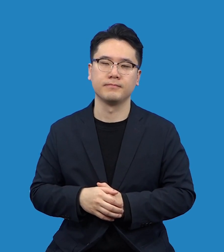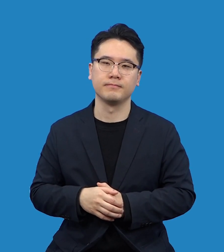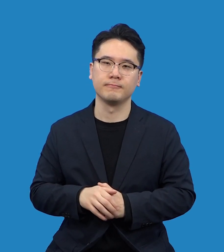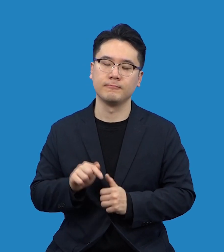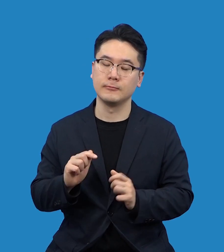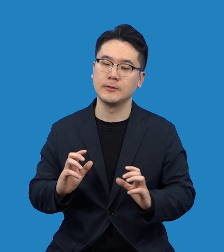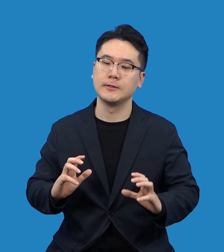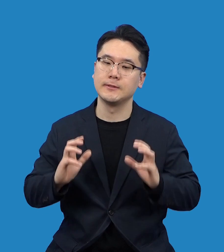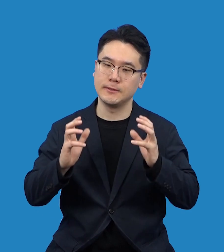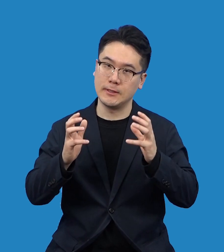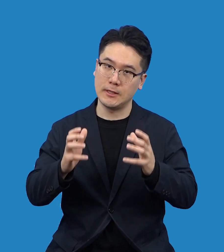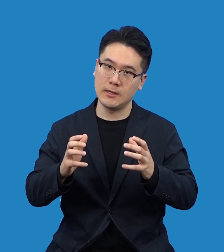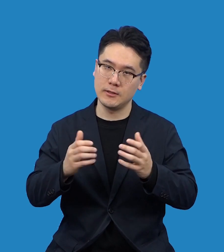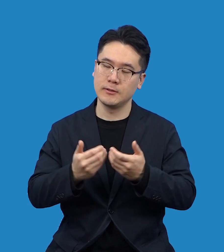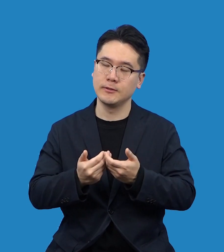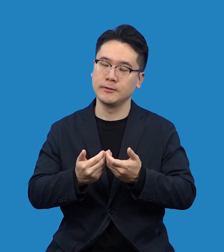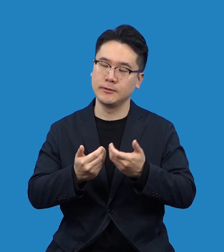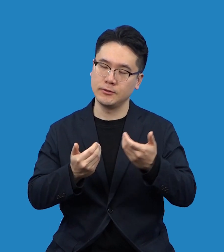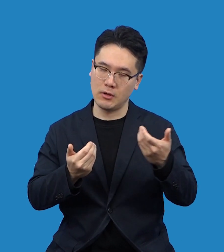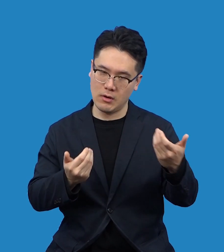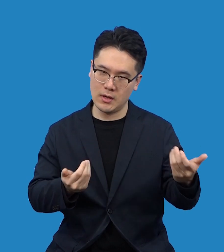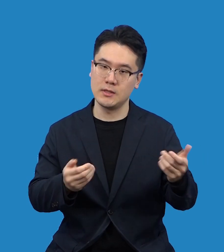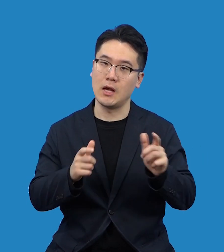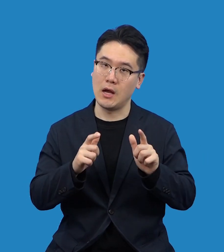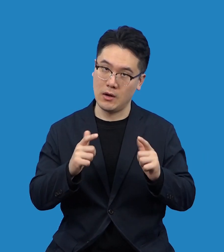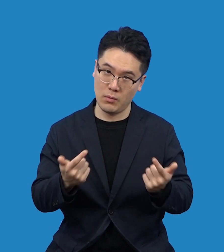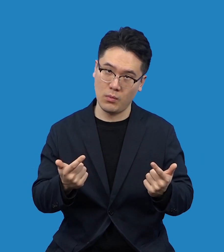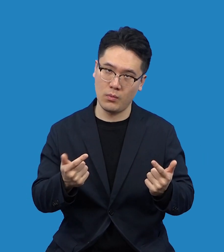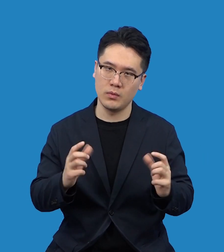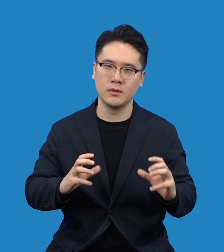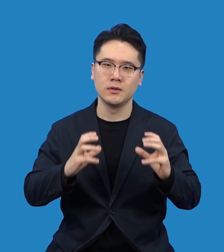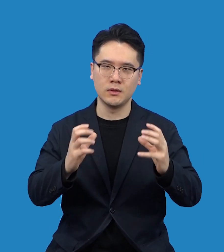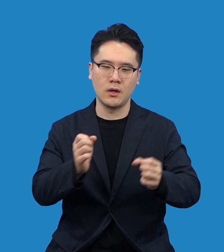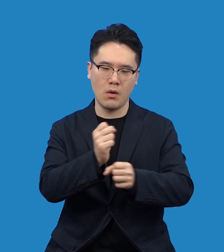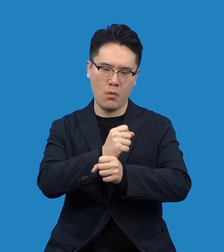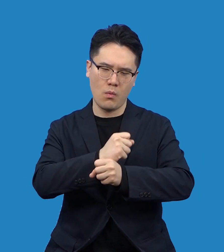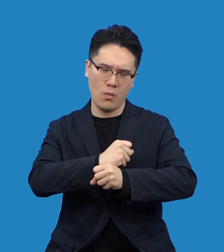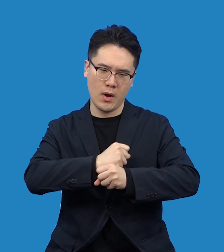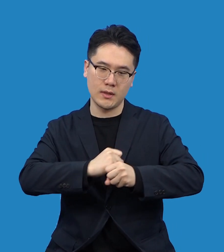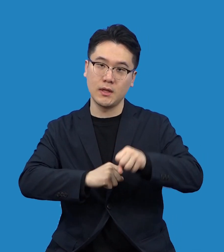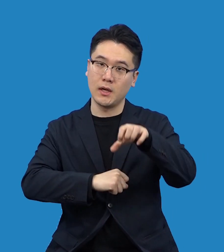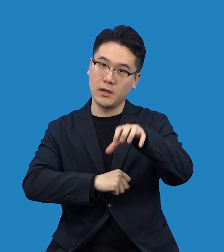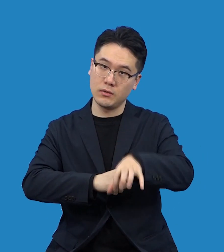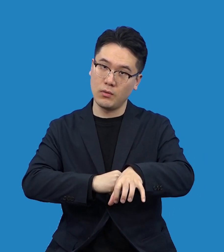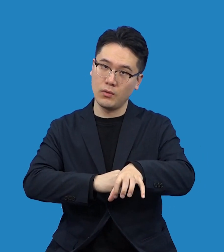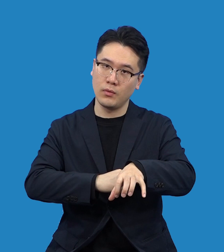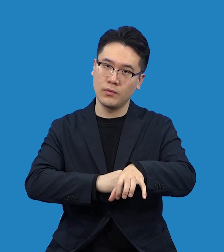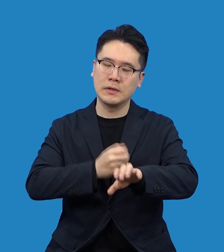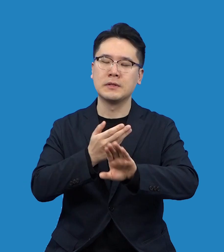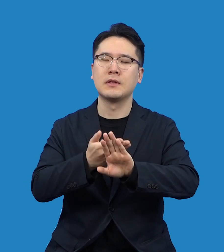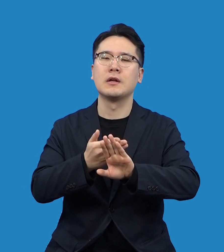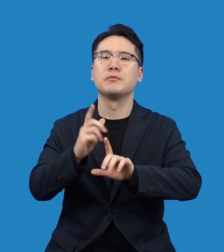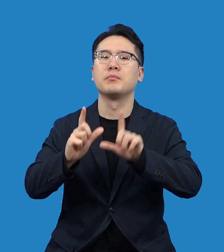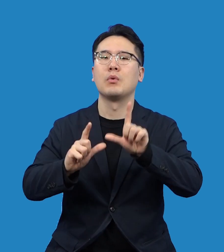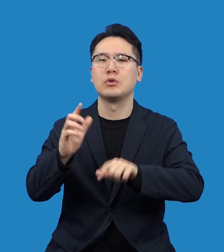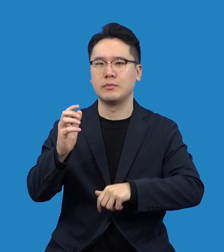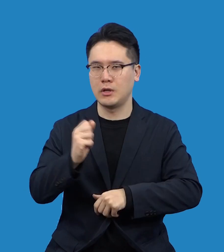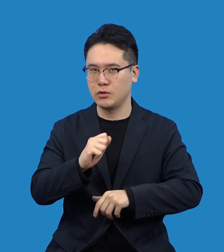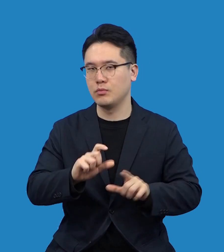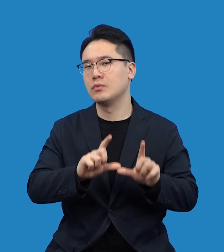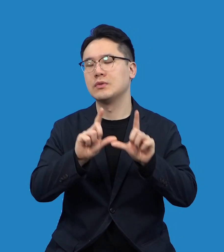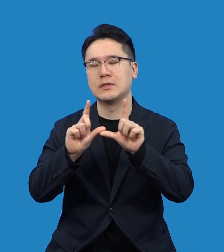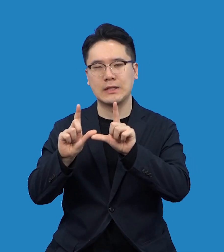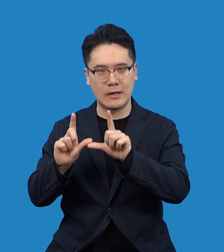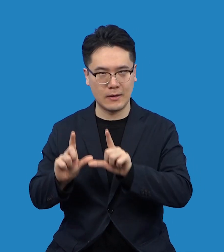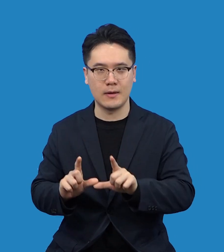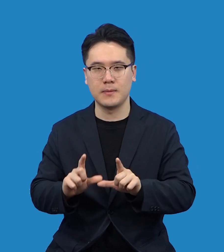이 세상을 떠나지 않으면서 세상의 광장 한복판에서 다르게 살아가라. 그런 말씀이죠.